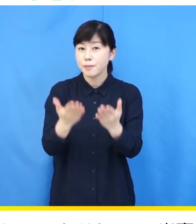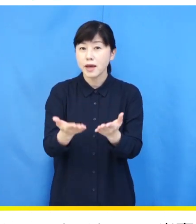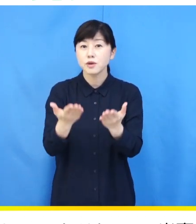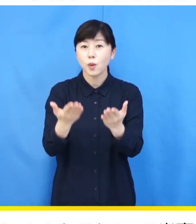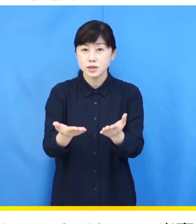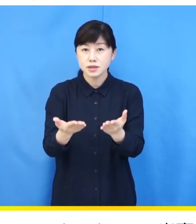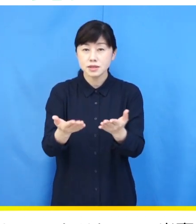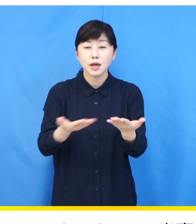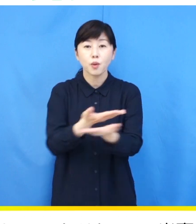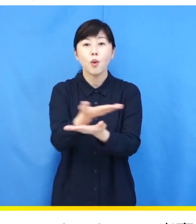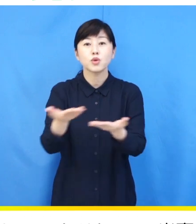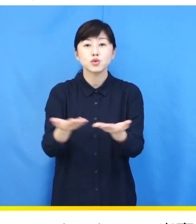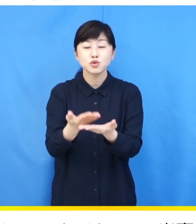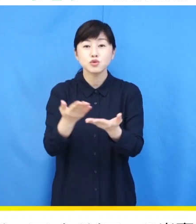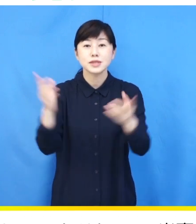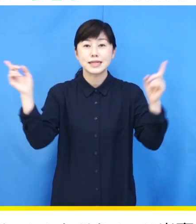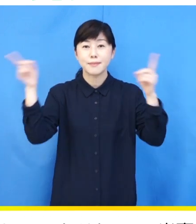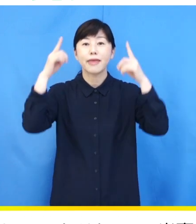イベントです